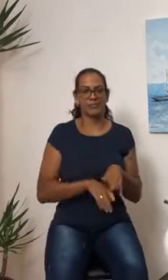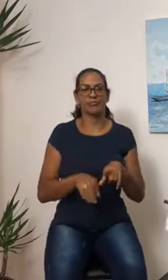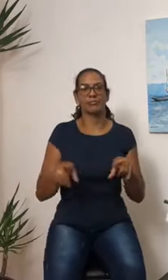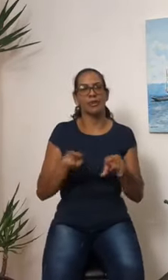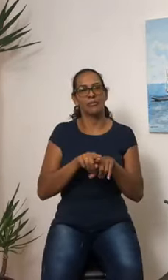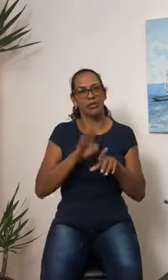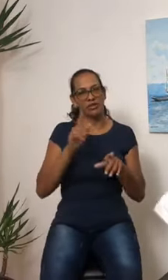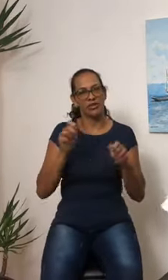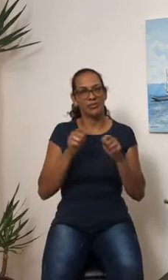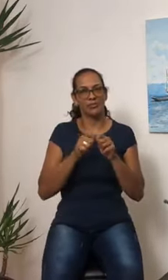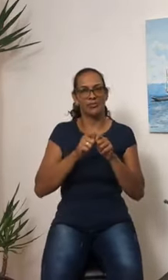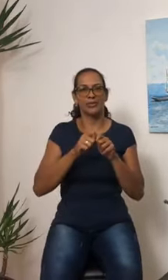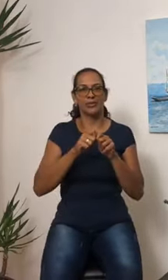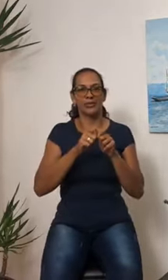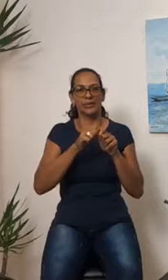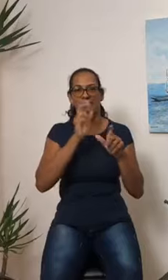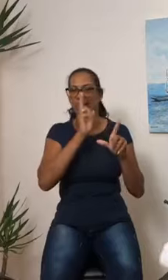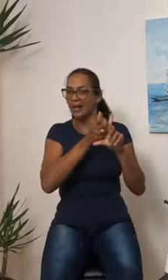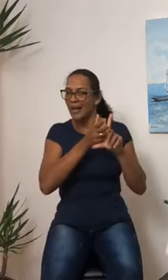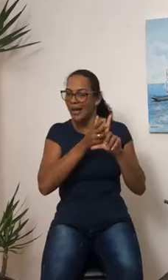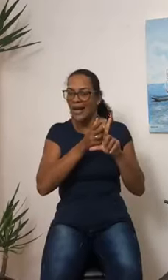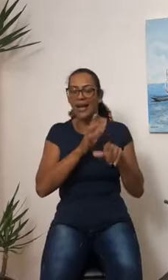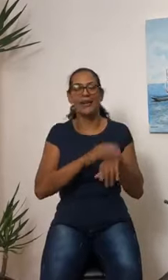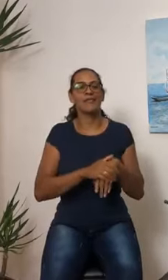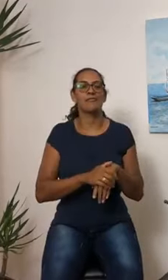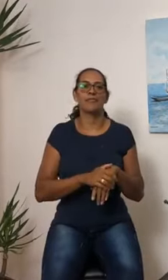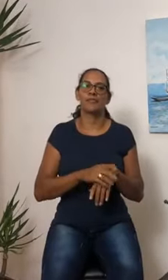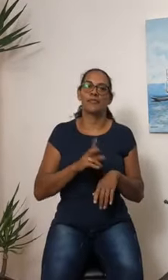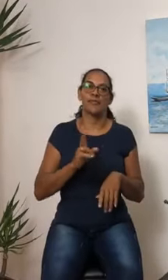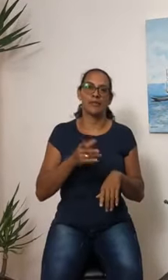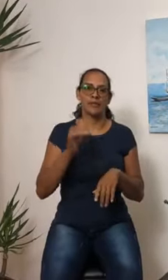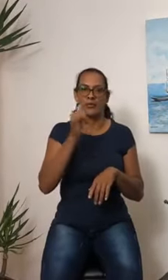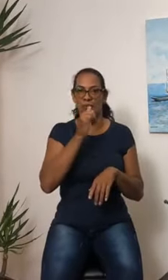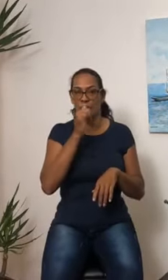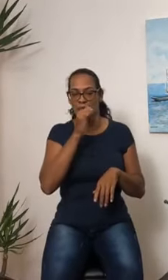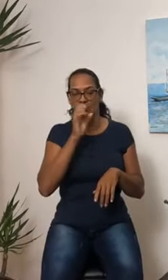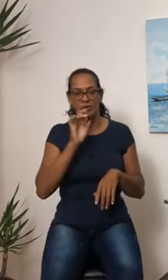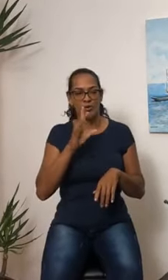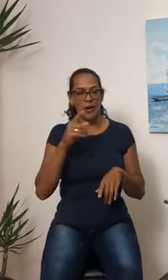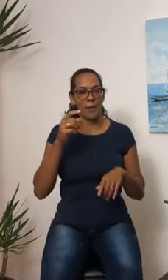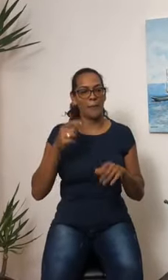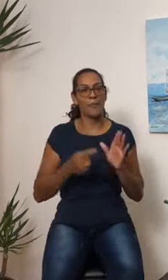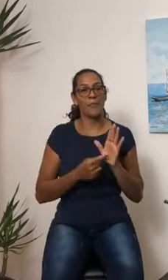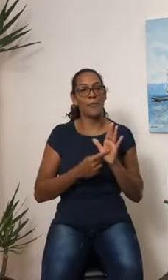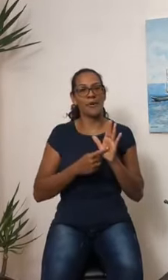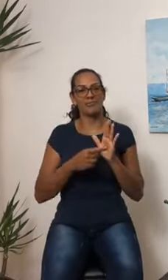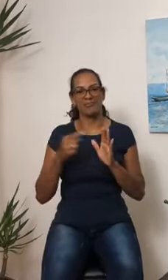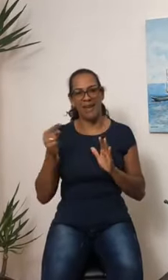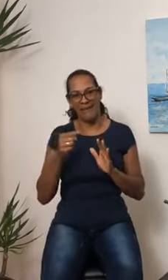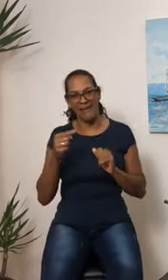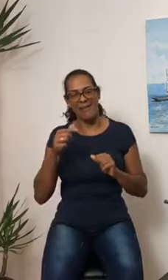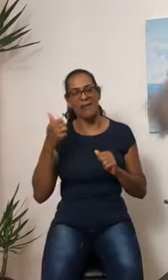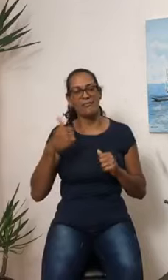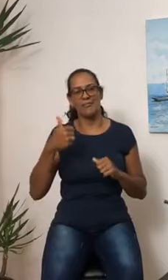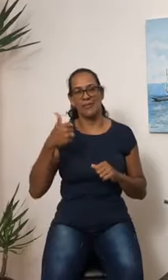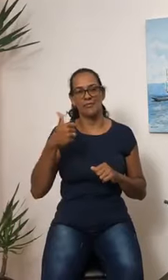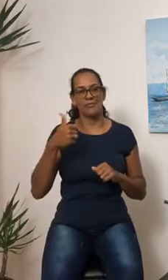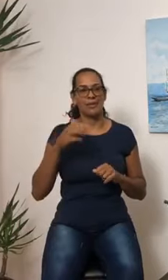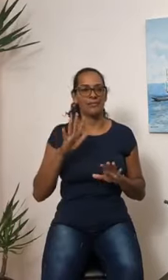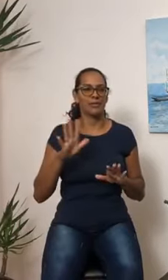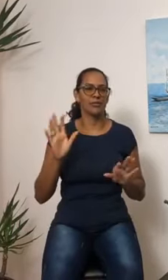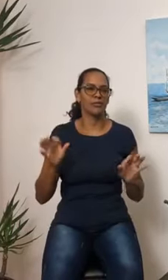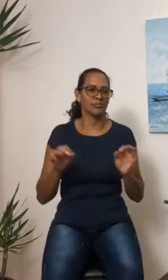live, o vídeo só aparece ele primeiro, mas ele me questionou e eu respondi sobre uma coisa que eu não quero, passou, tá